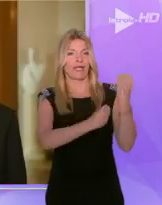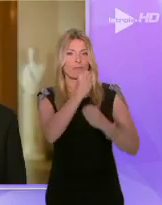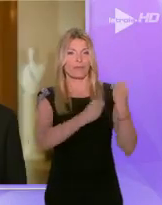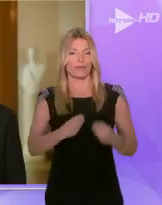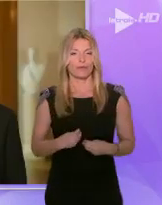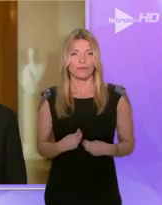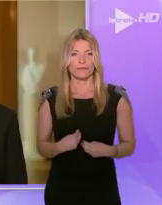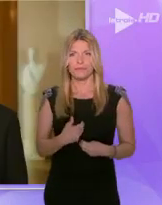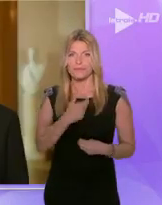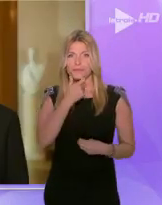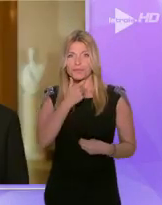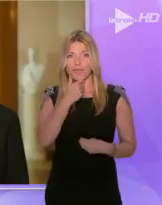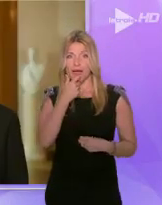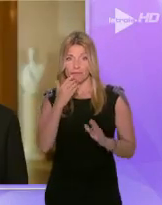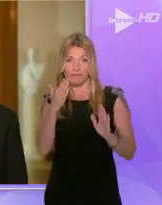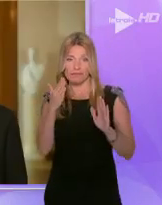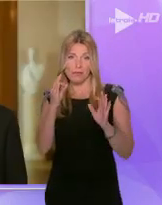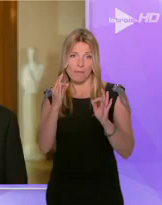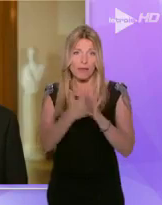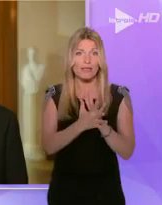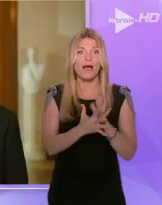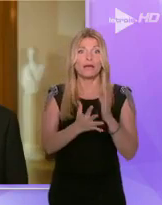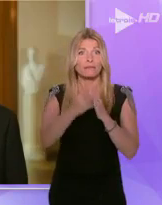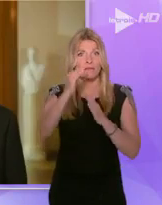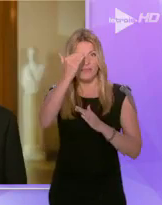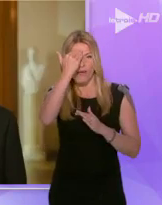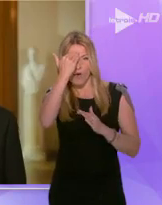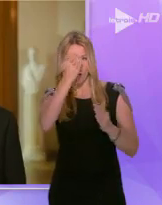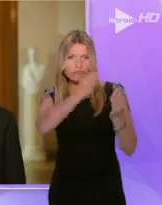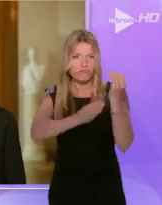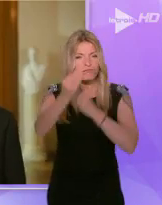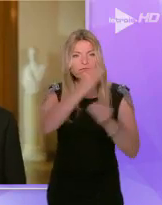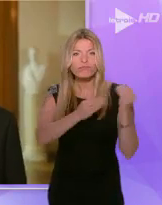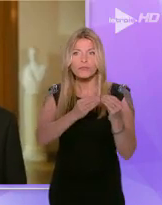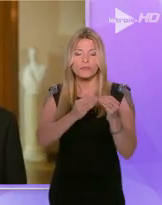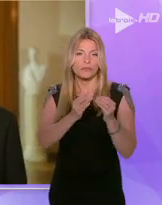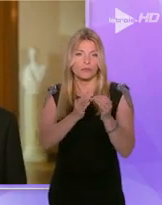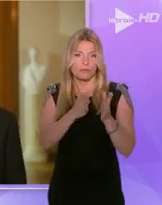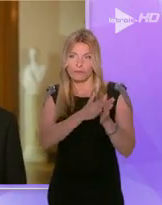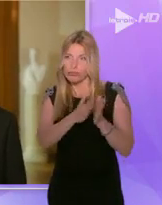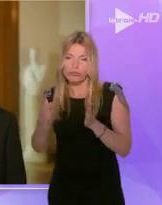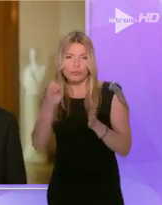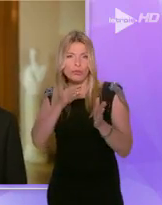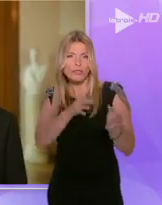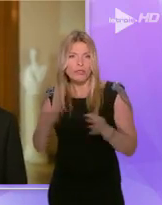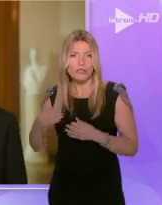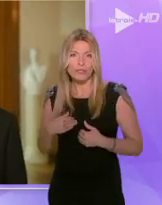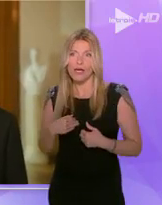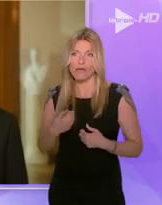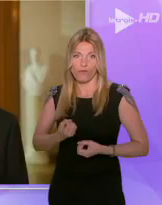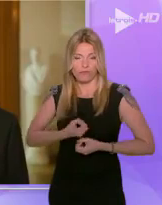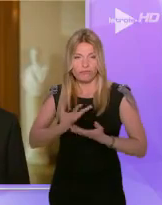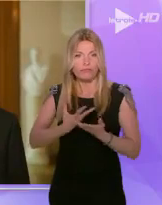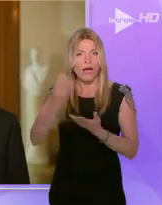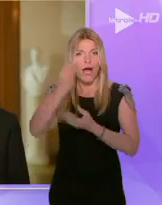À l'âge du savoir immédiat et omniprésent, apprendre à interpréter les faits et à émettre un jugement